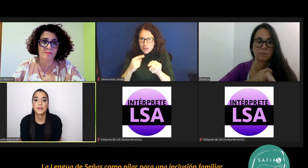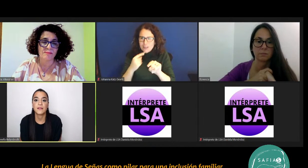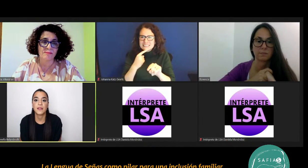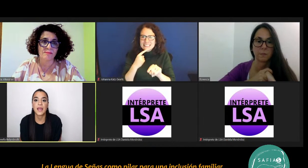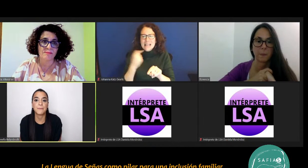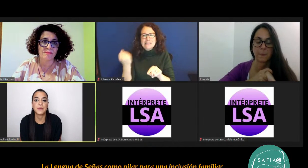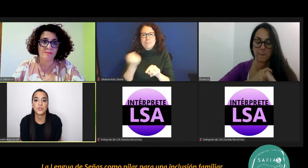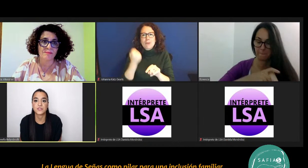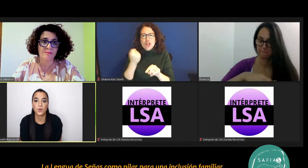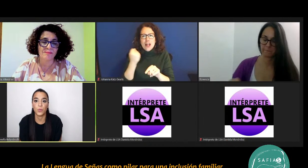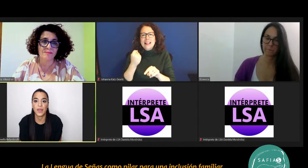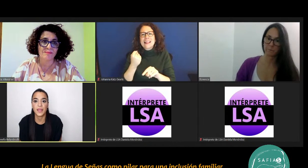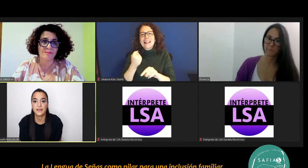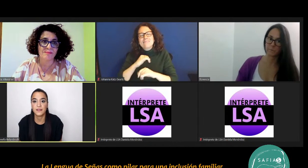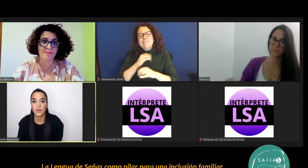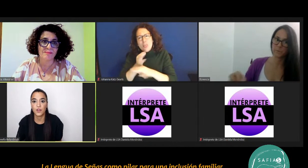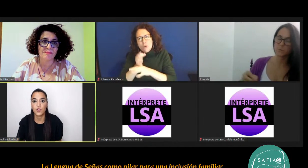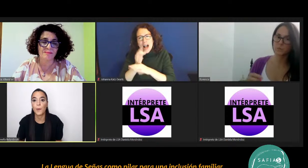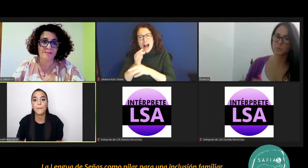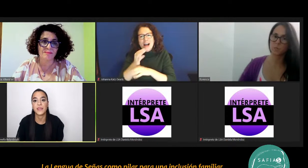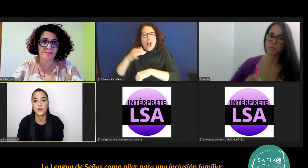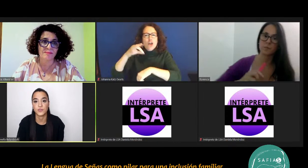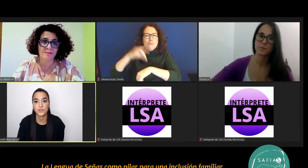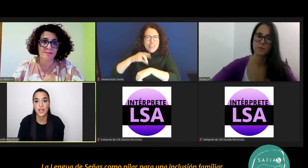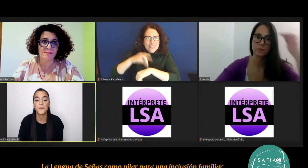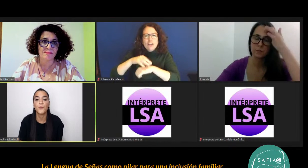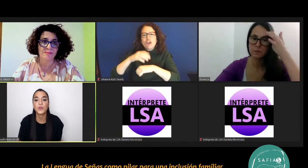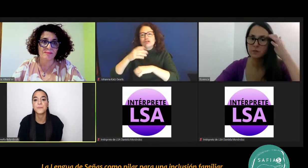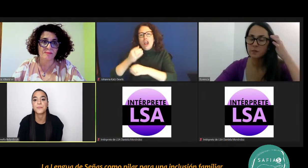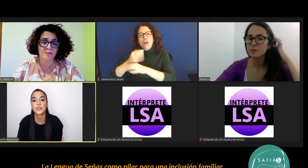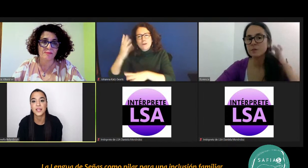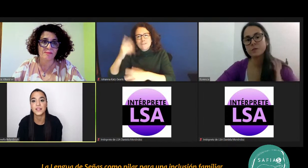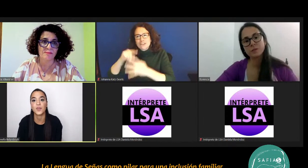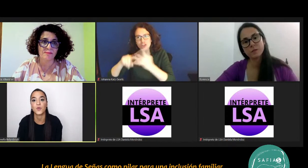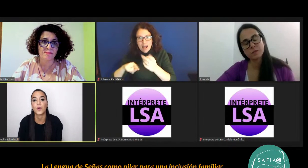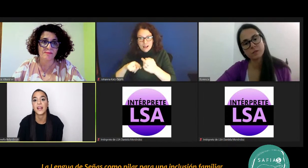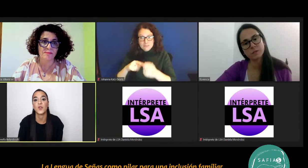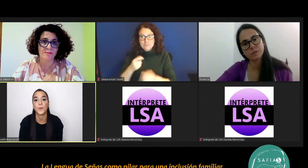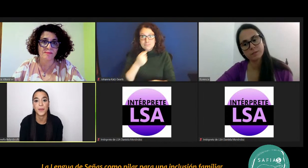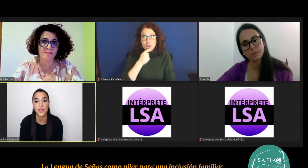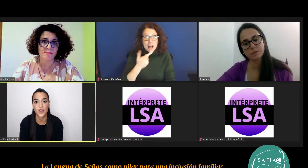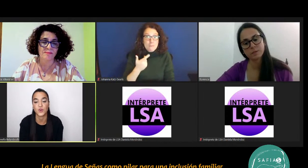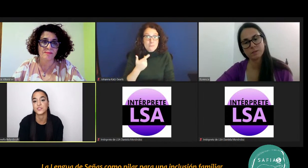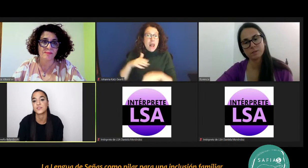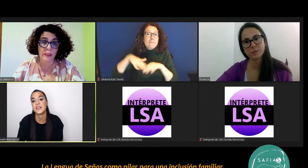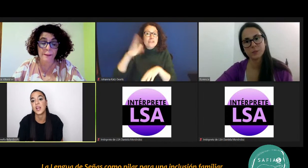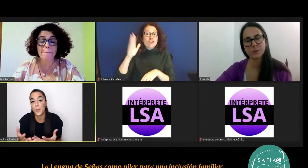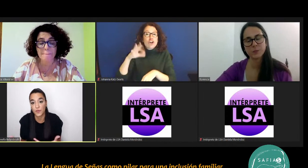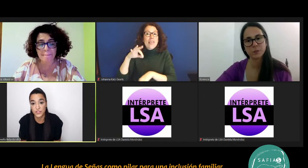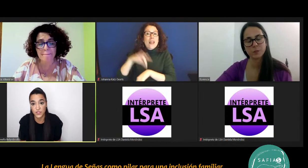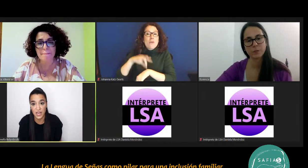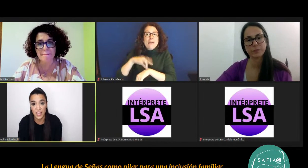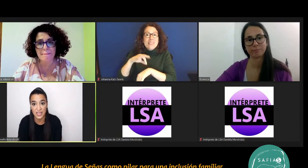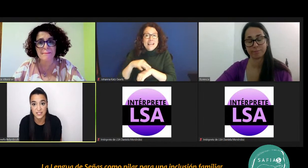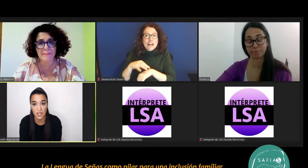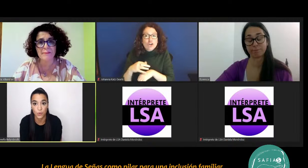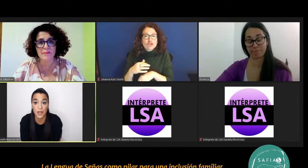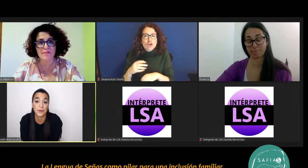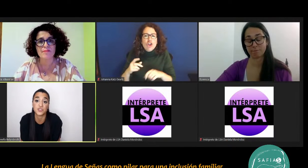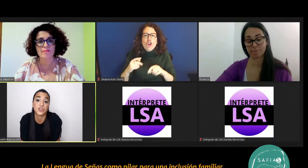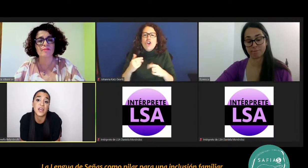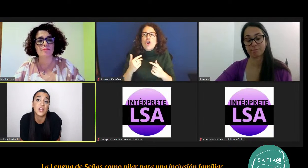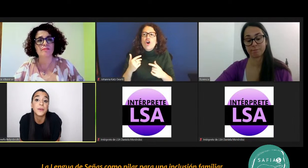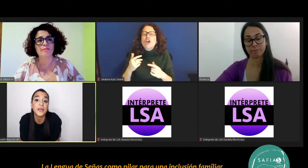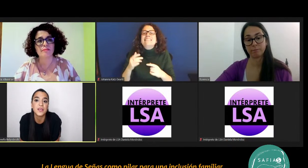en ámbito salud, en los médicos. Es muy importante educar a los médicos y a los profesionales de la salud.